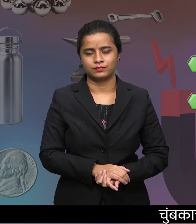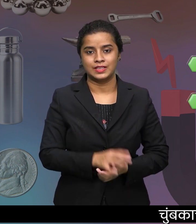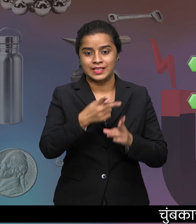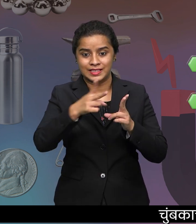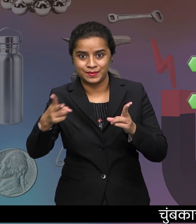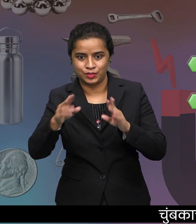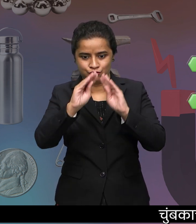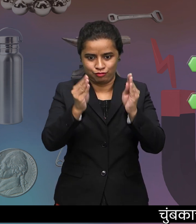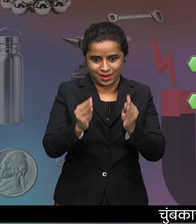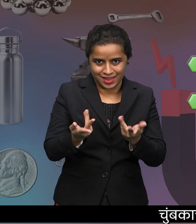चुंबकांचे वेगवेगळे आकार,